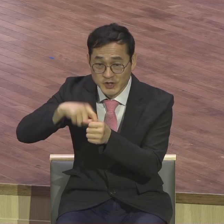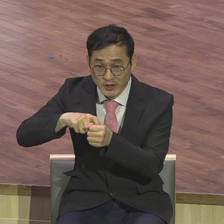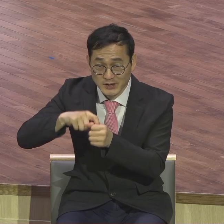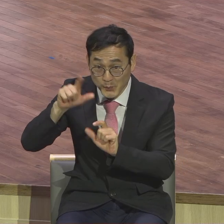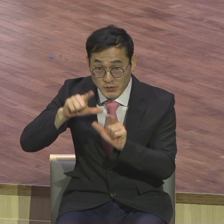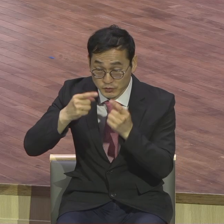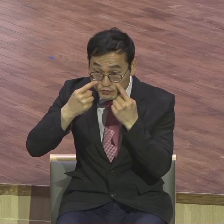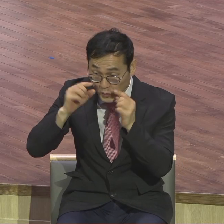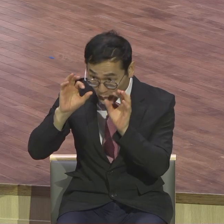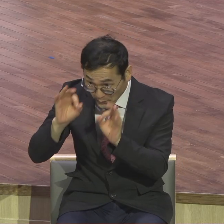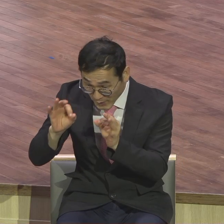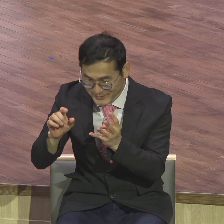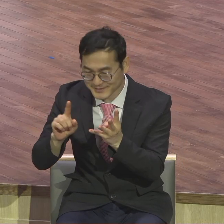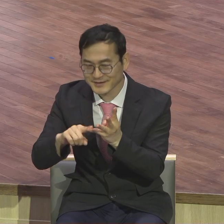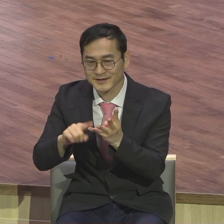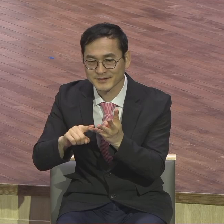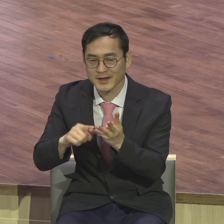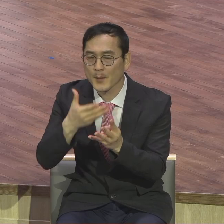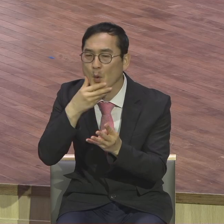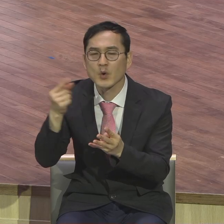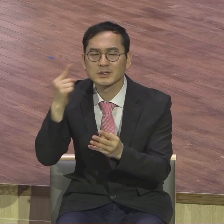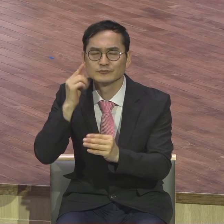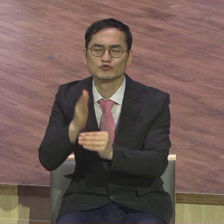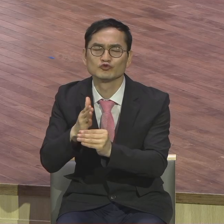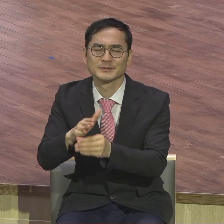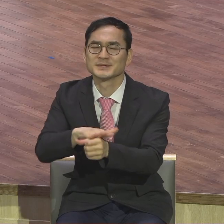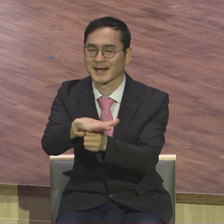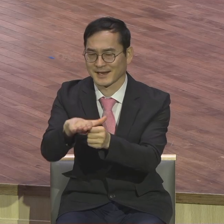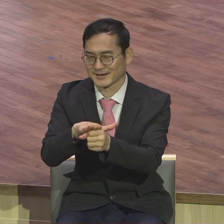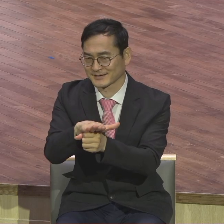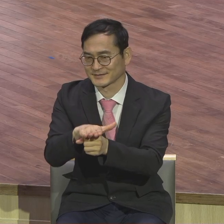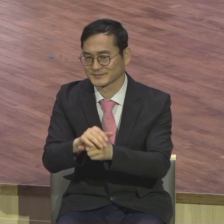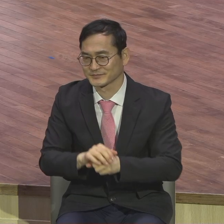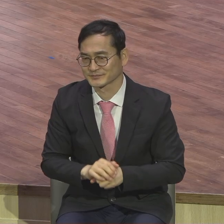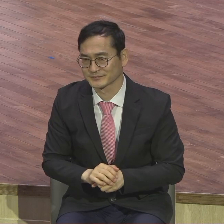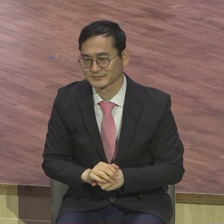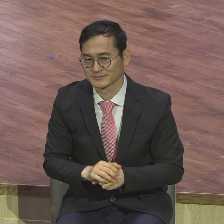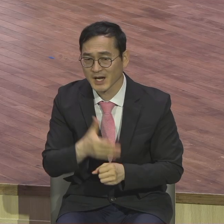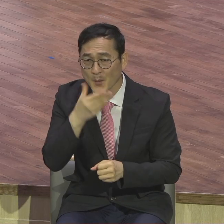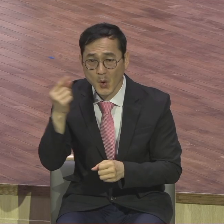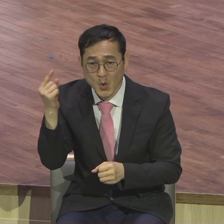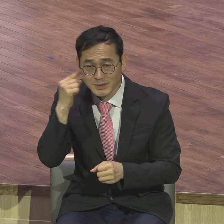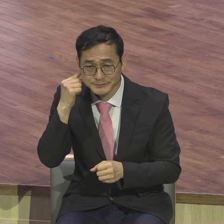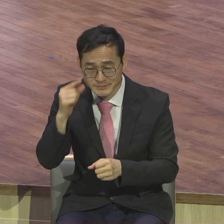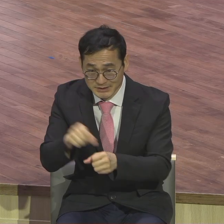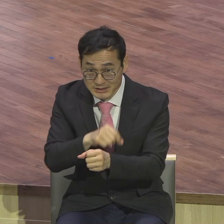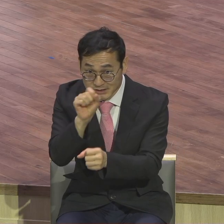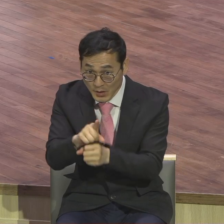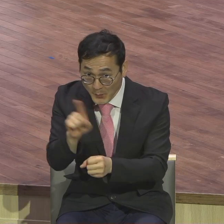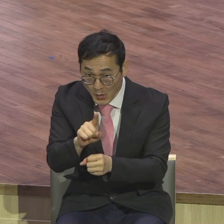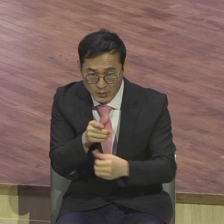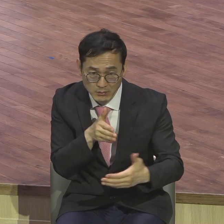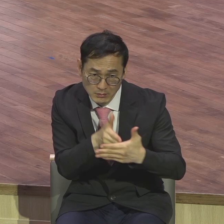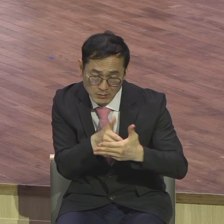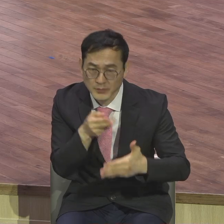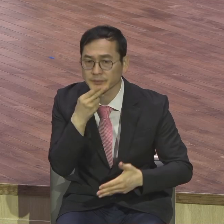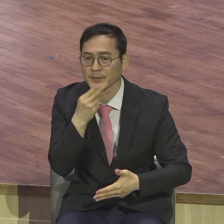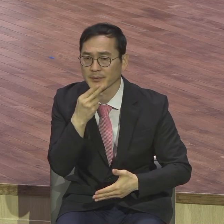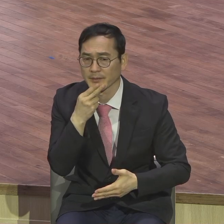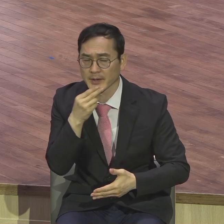사랑이에요. 보금의 특징은 막힘이 없어요. 보금은 걸림돌이 없어요.